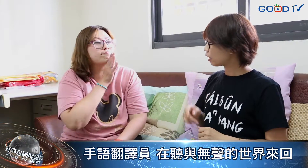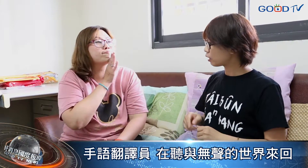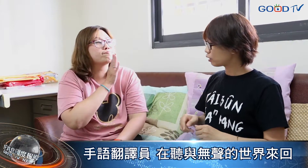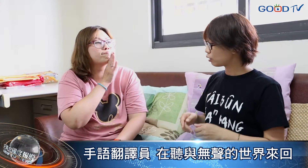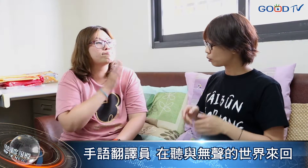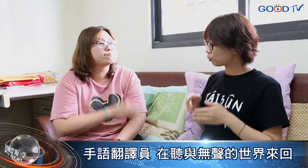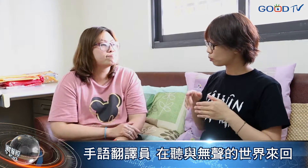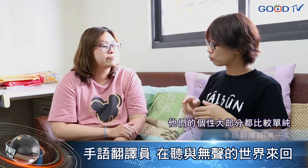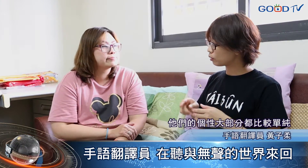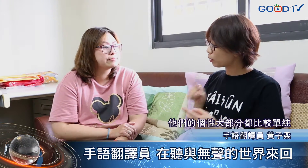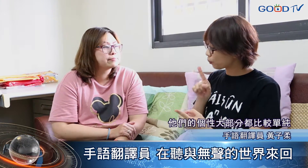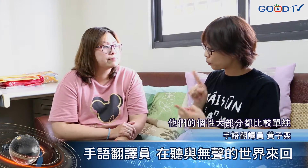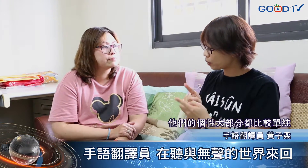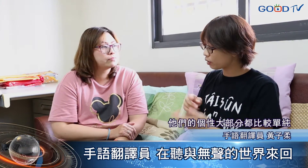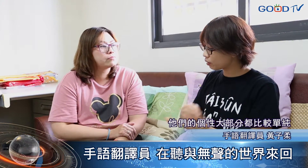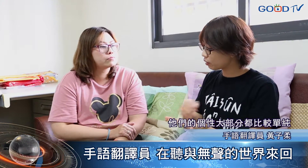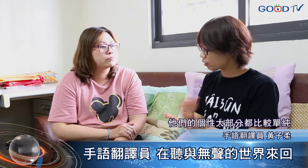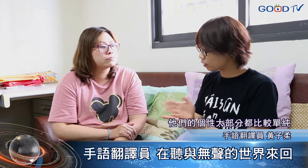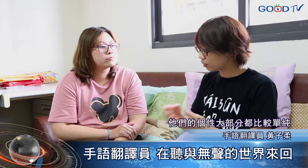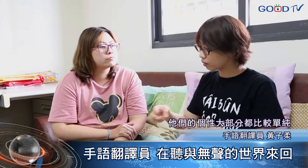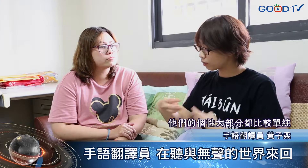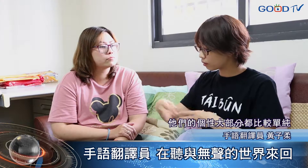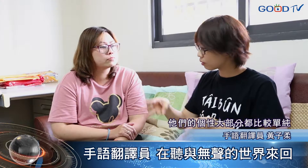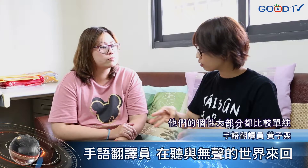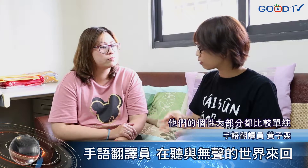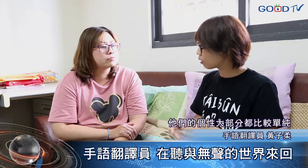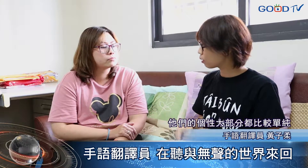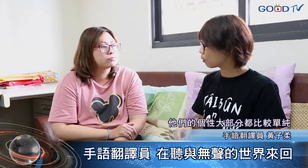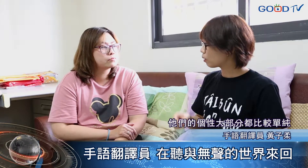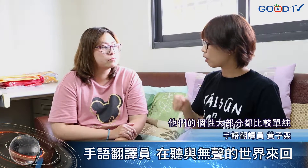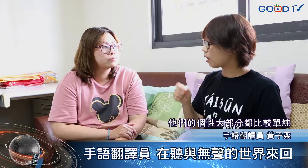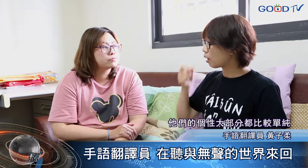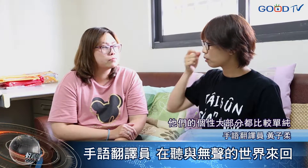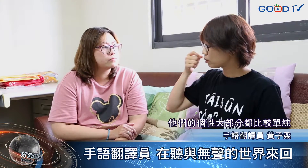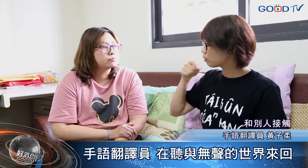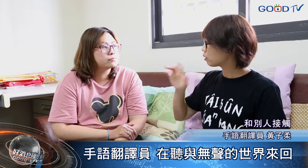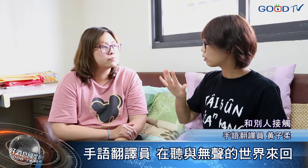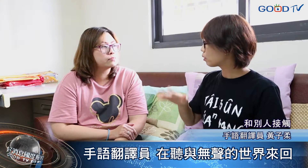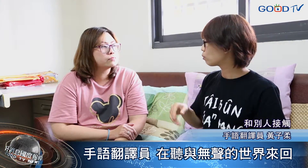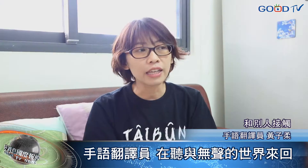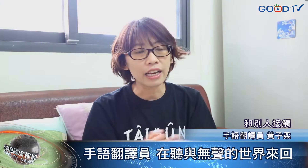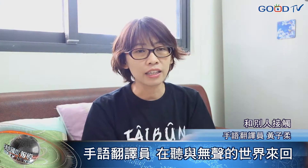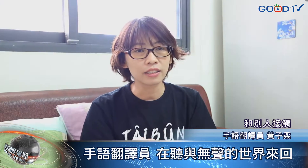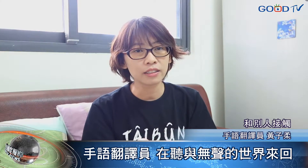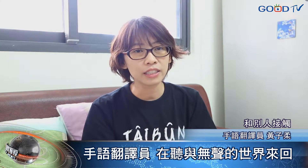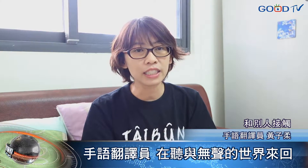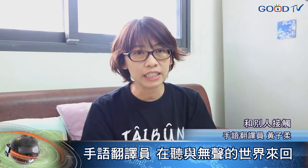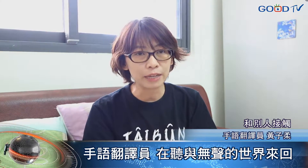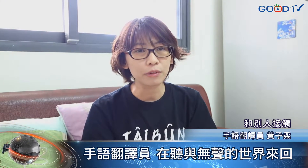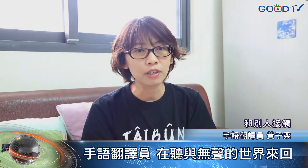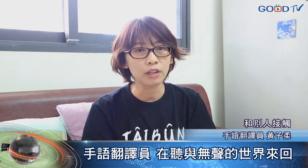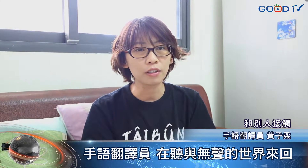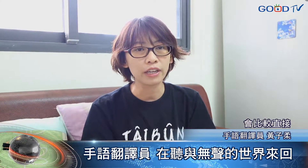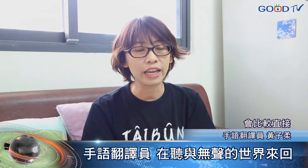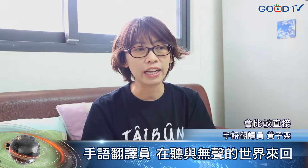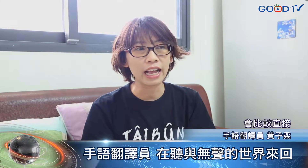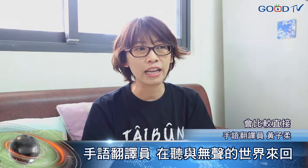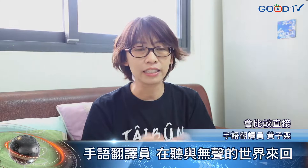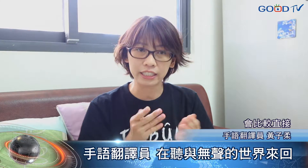他们付出。 他们的个性大部分都是比较单纯，所以跟人计较会比较直